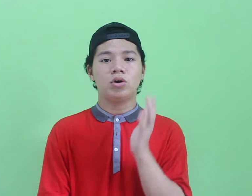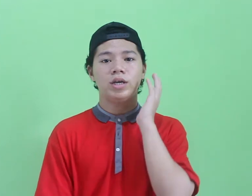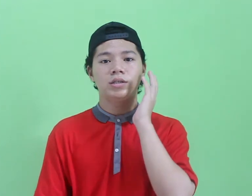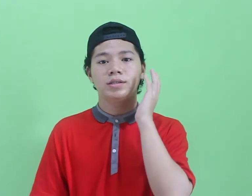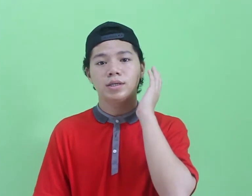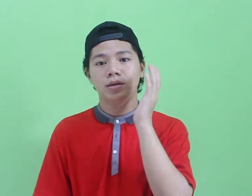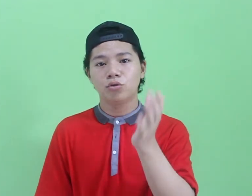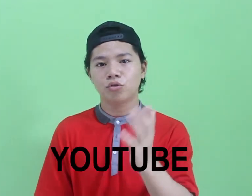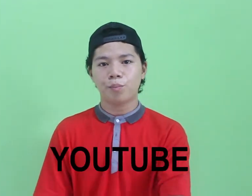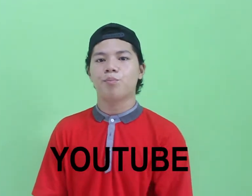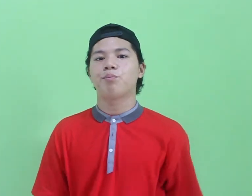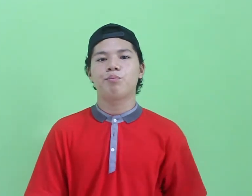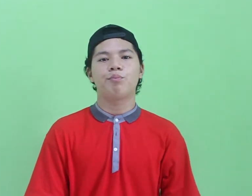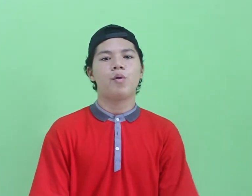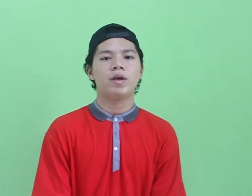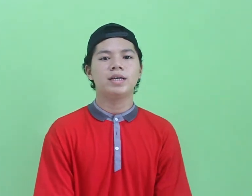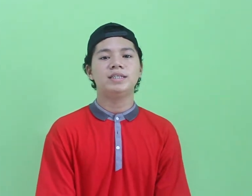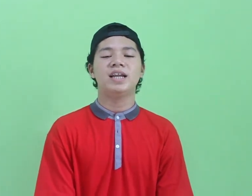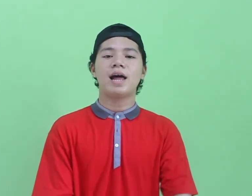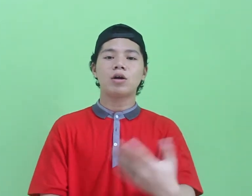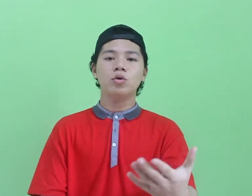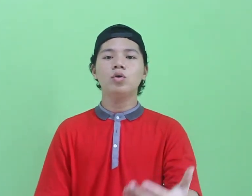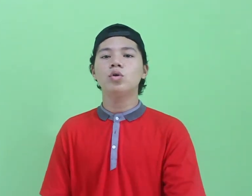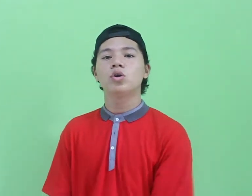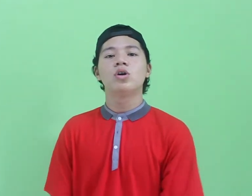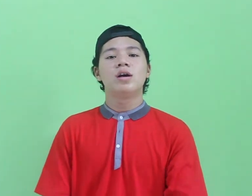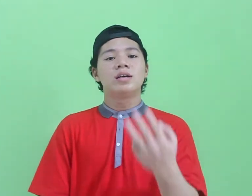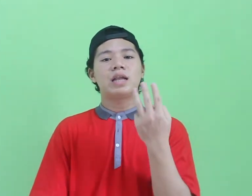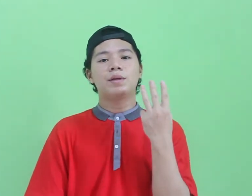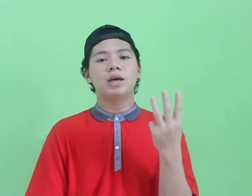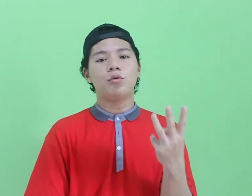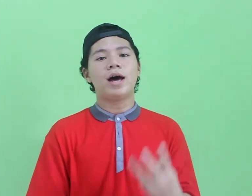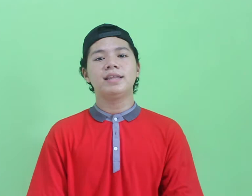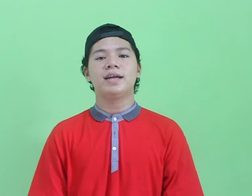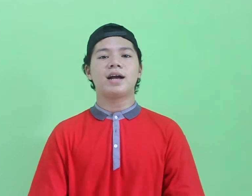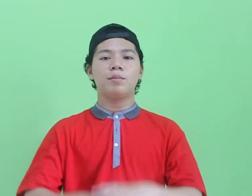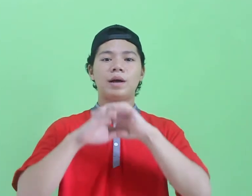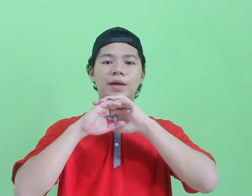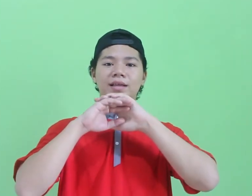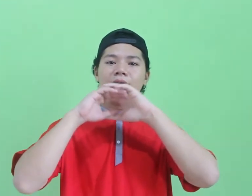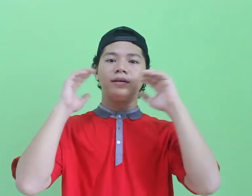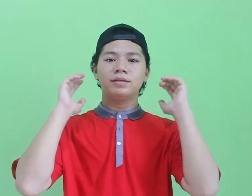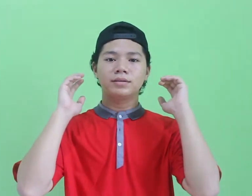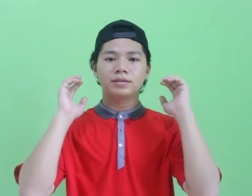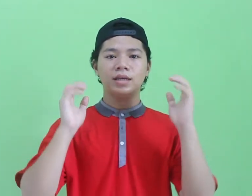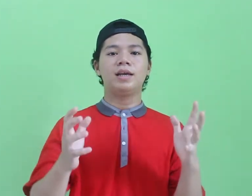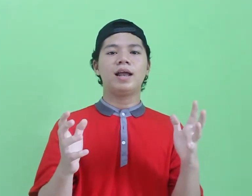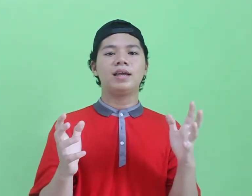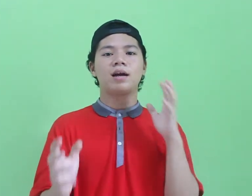oleh si YouTube. Oke, jadi channel aku selama 30 hari tidak akan mendapatkan iklan yang akan